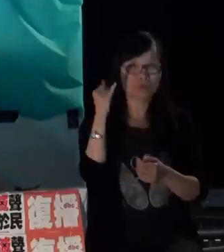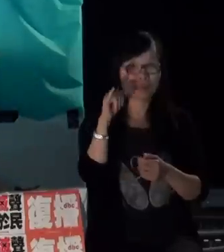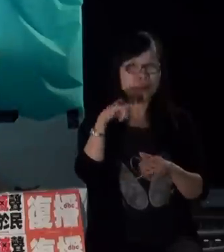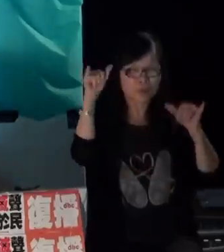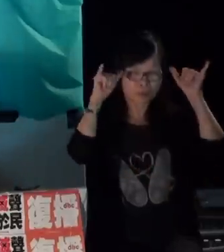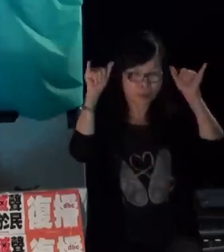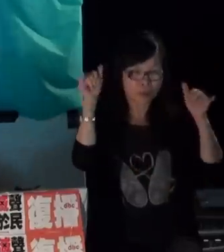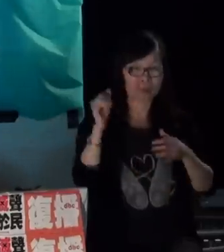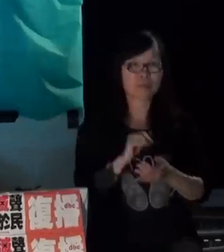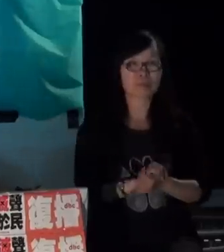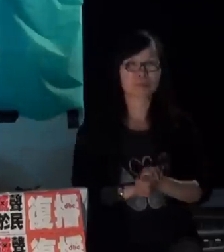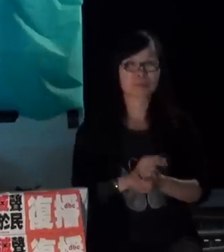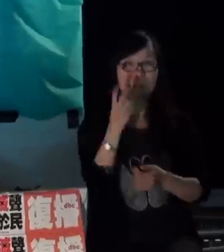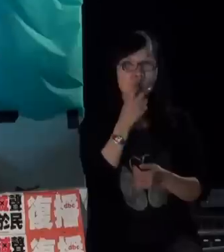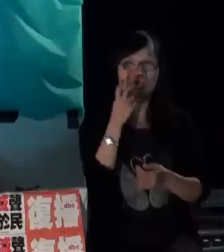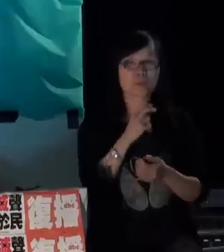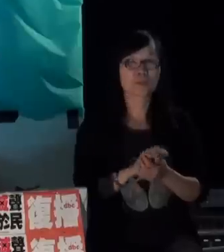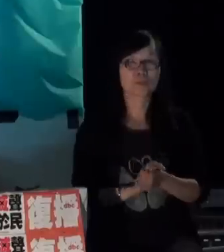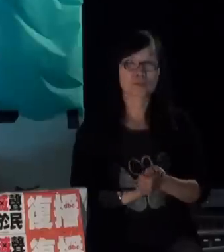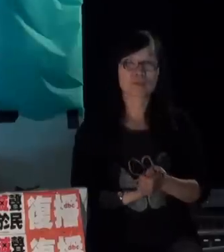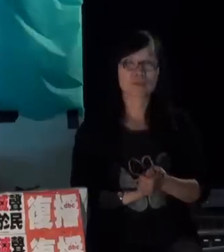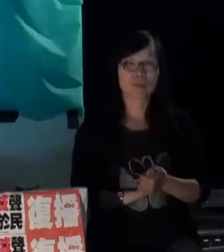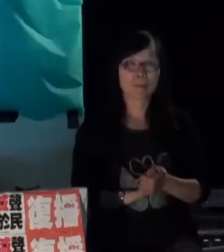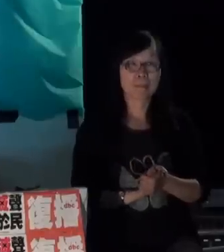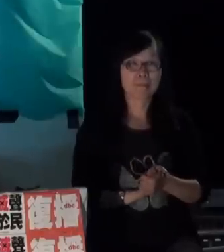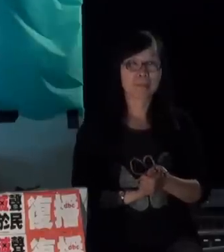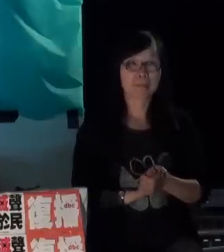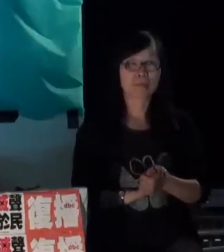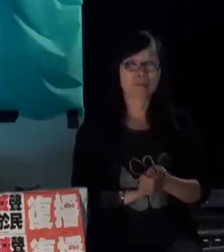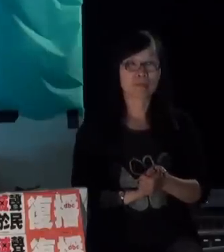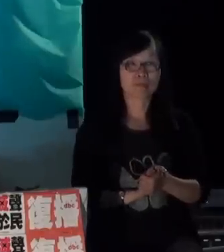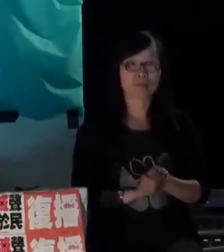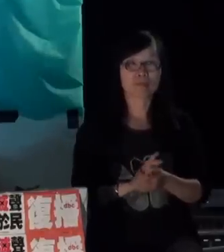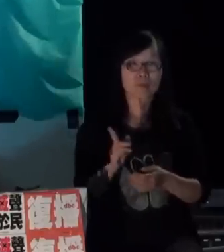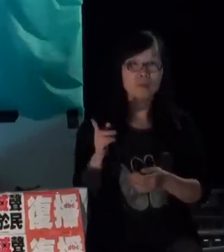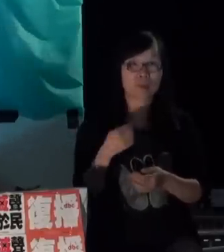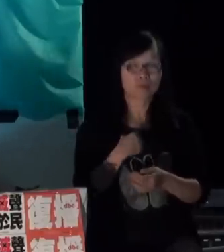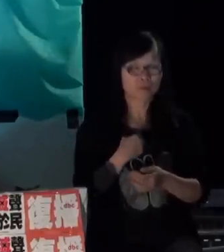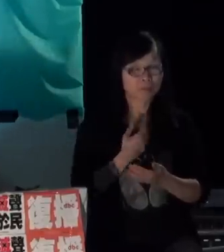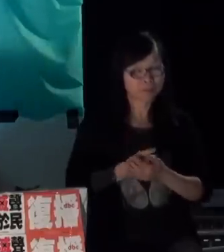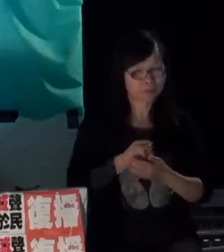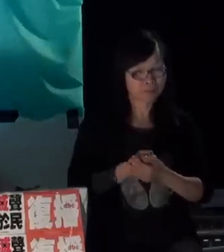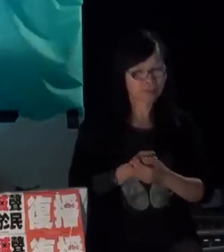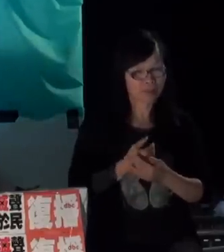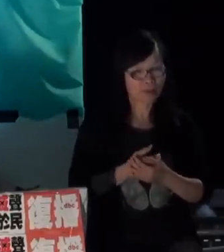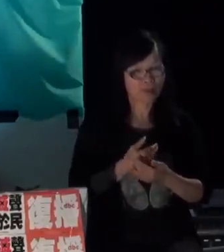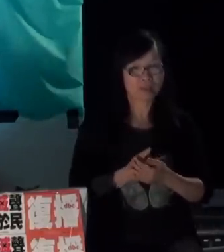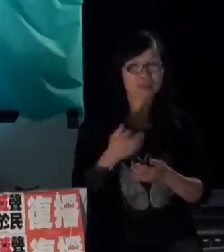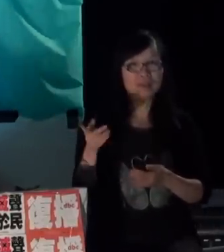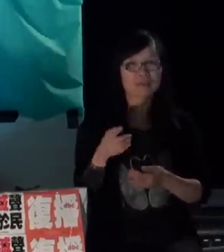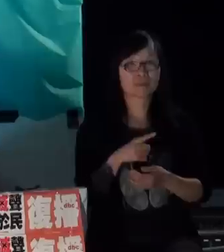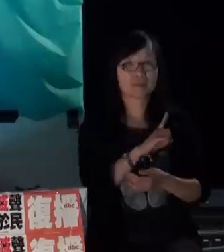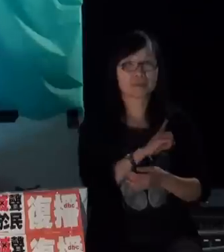拍錯咗個啰柚嗰度。 有時候我都幾 打聲拍落去， 我都幾戥佢哋可憐嘅。有時陰公自己都唔知道搞到自己咩